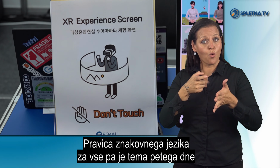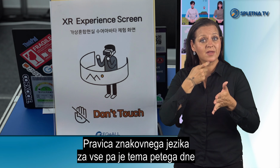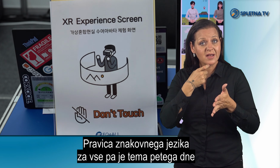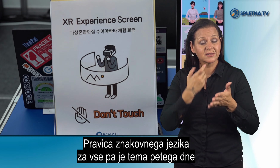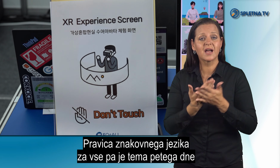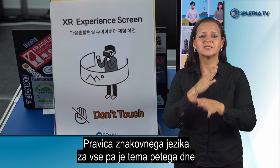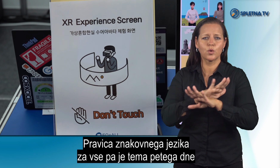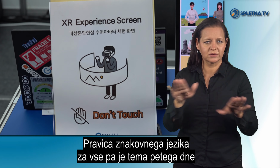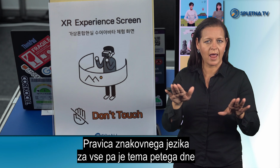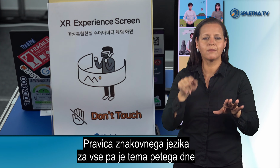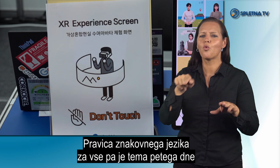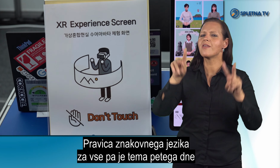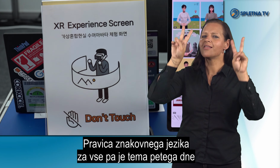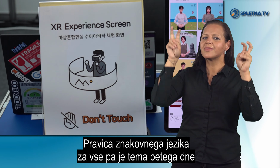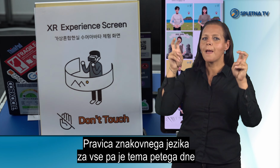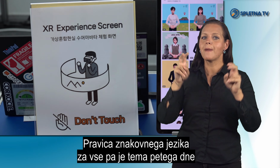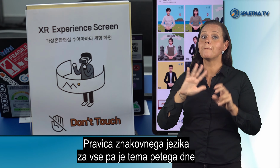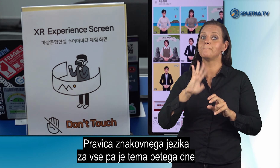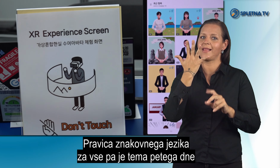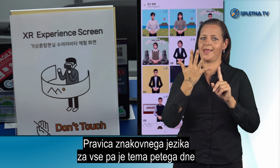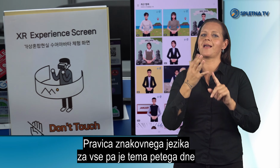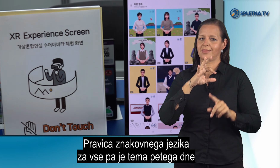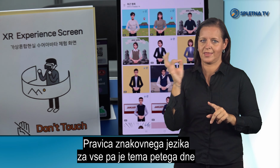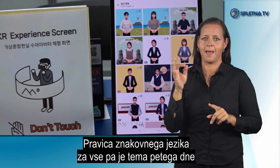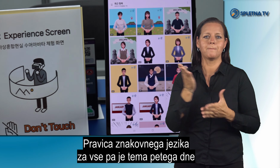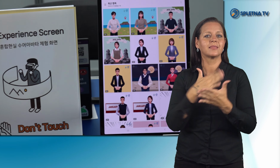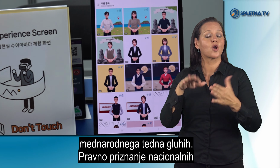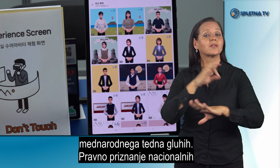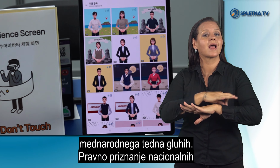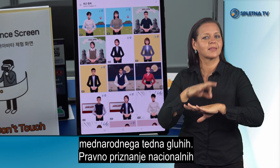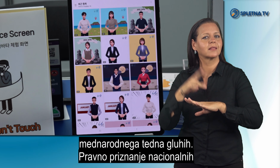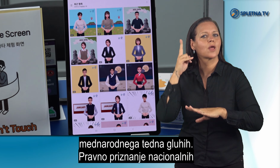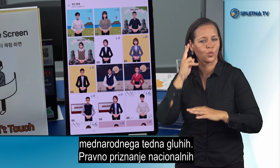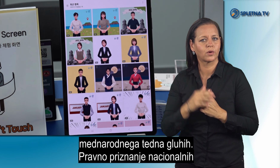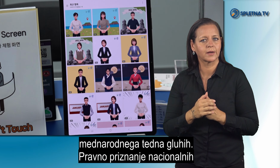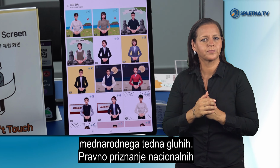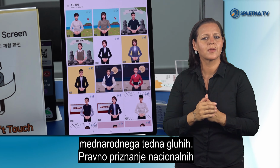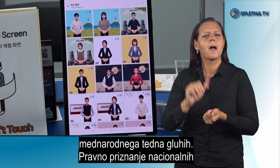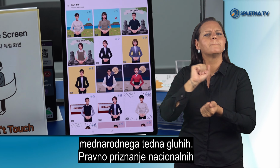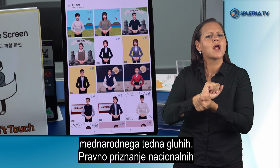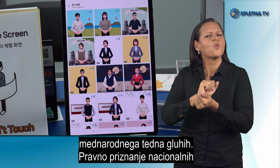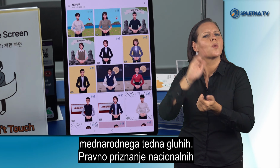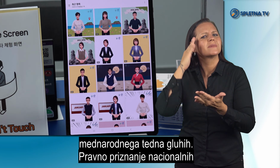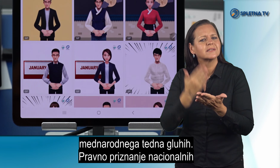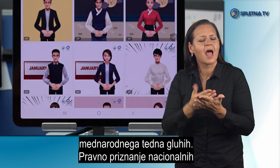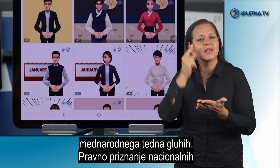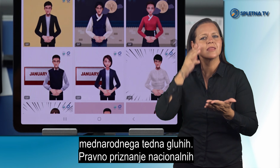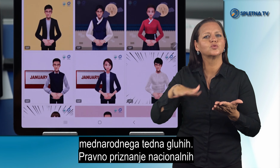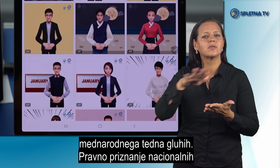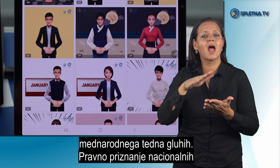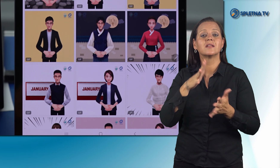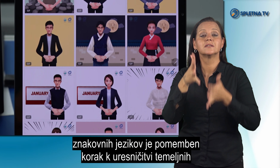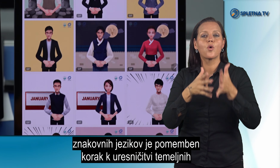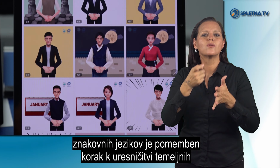Pravica znakovnega jezika za vse pa je tema 5. dne Mednarodnega tedna gluhih. Pravno